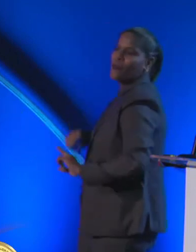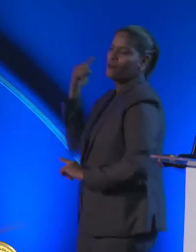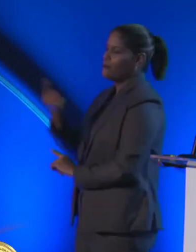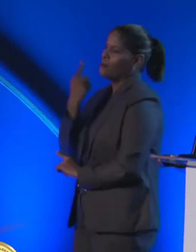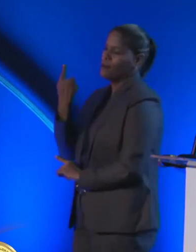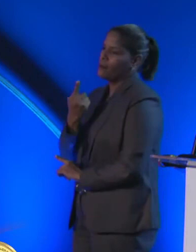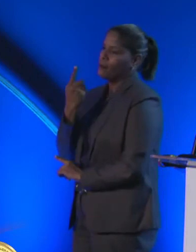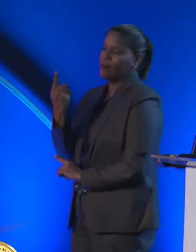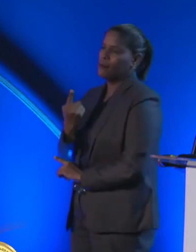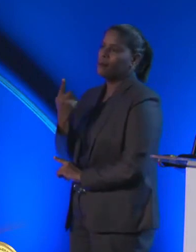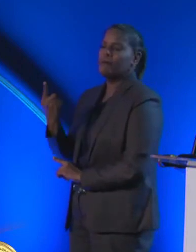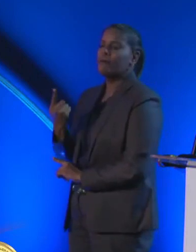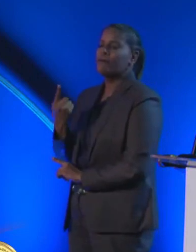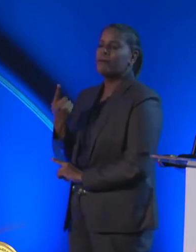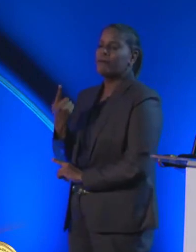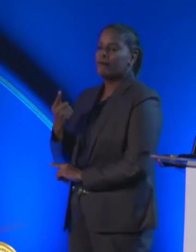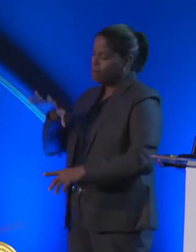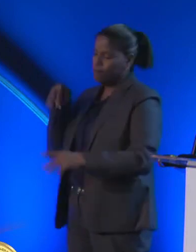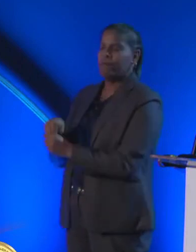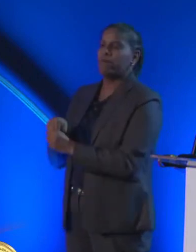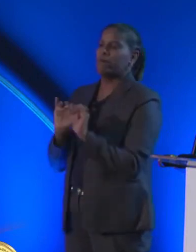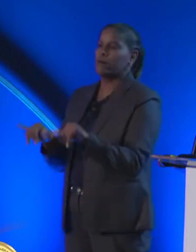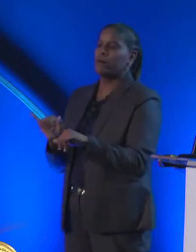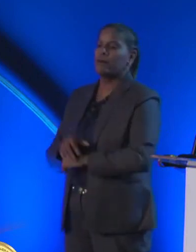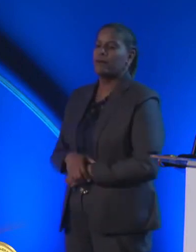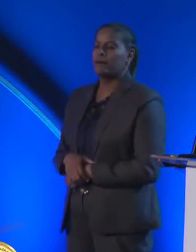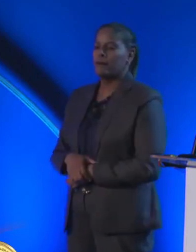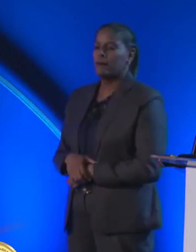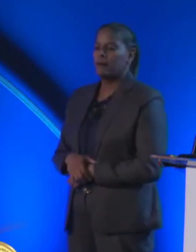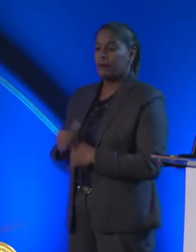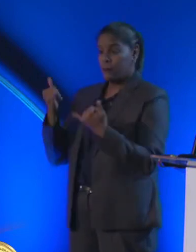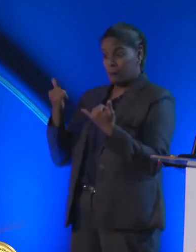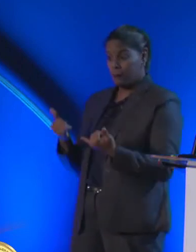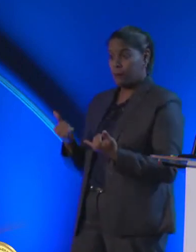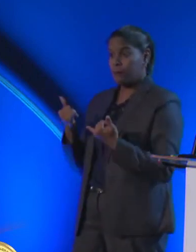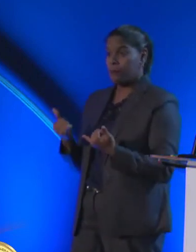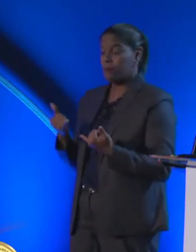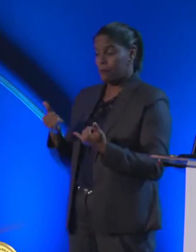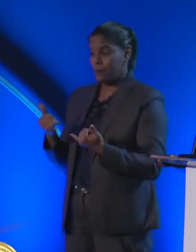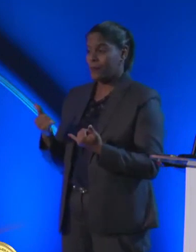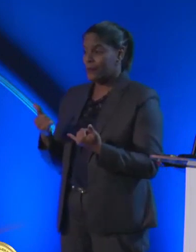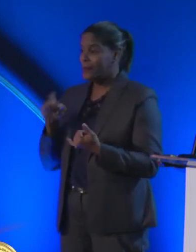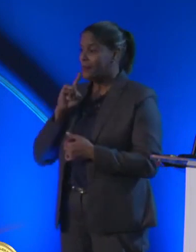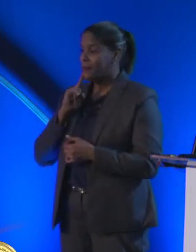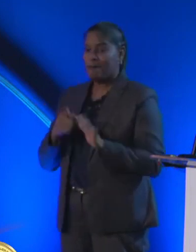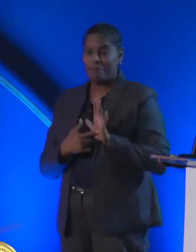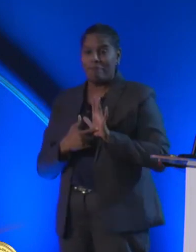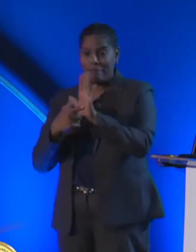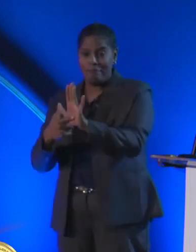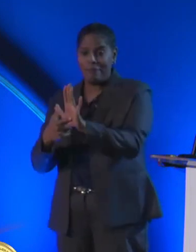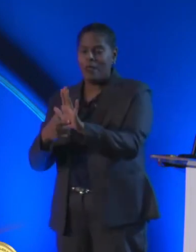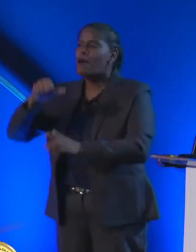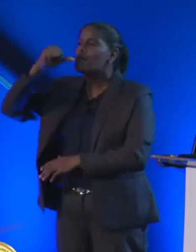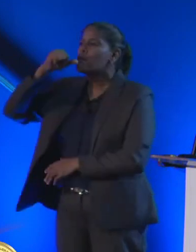siempre siempre presentes hoy también es propicio reconocer a